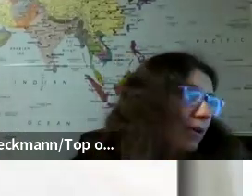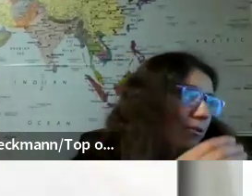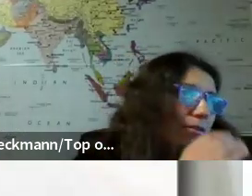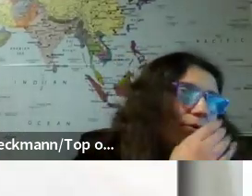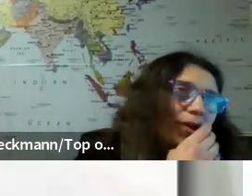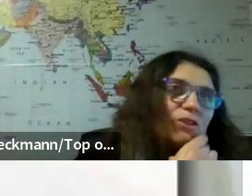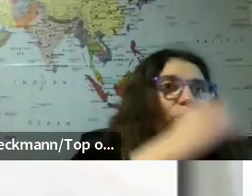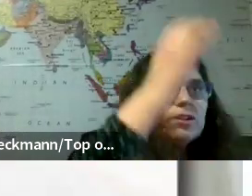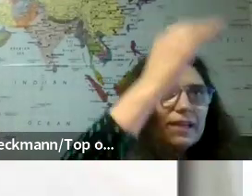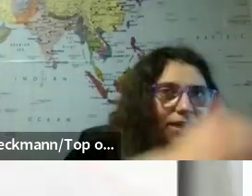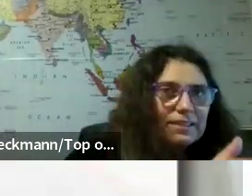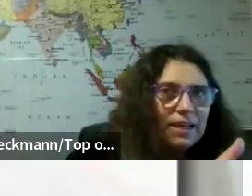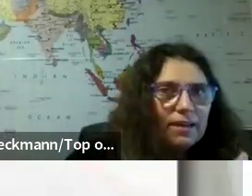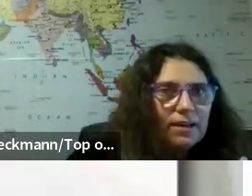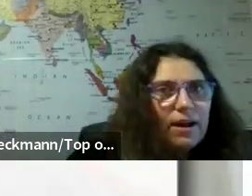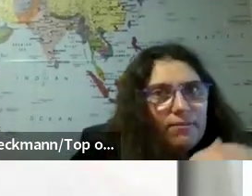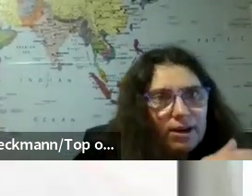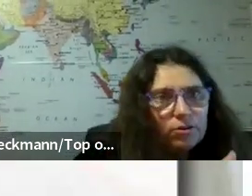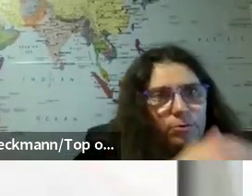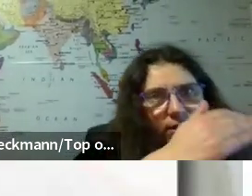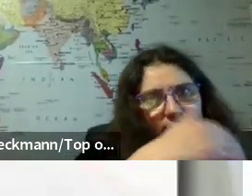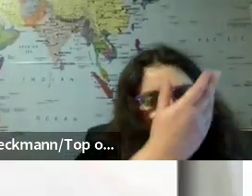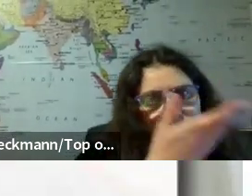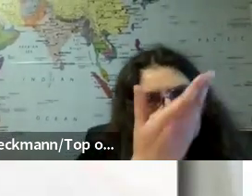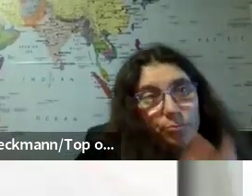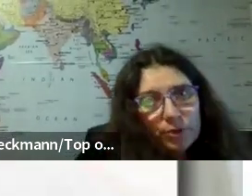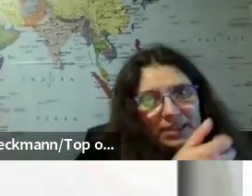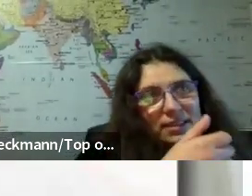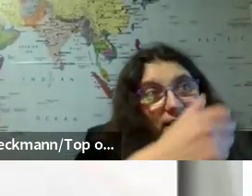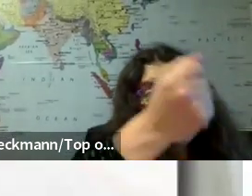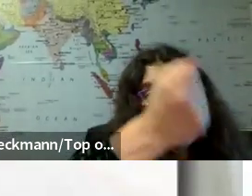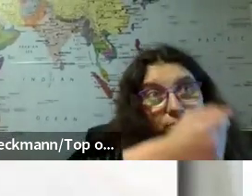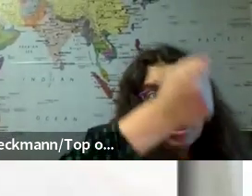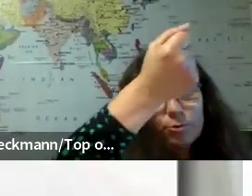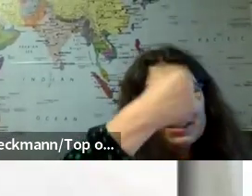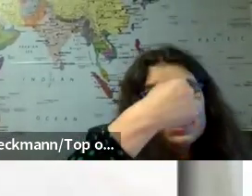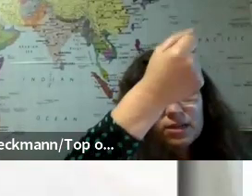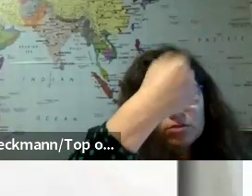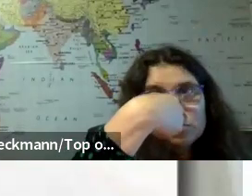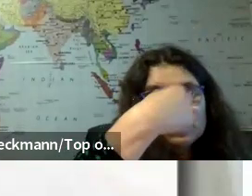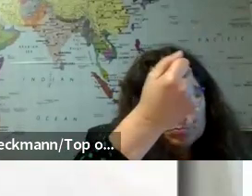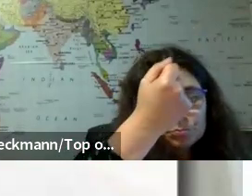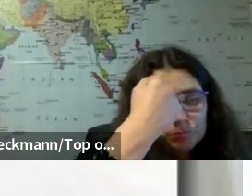Pero claro, no es que todo tenga que estar abajo, porque claro, pudiese ser y una persona pudiese ir con